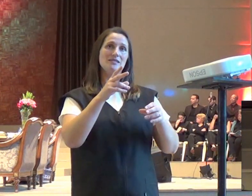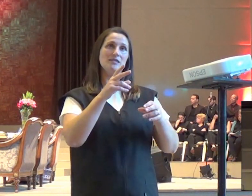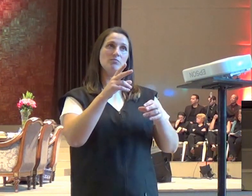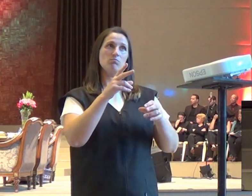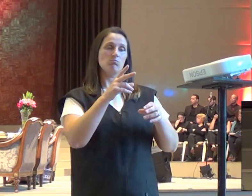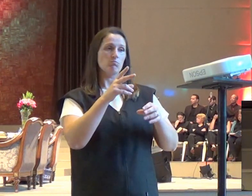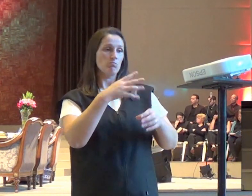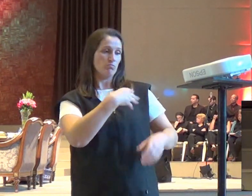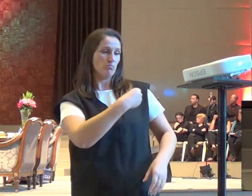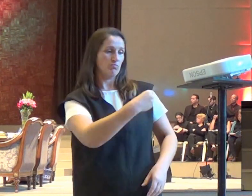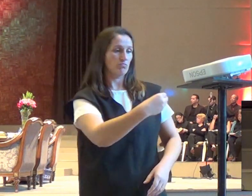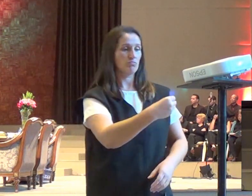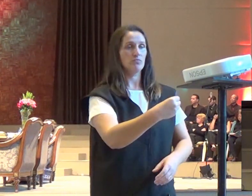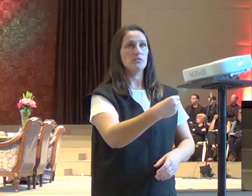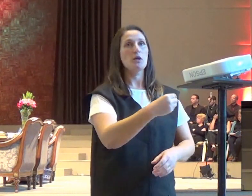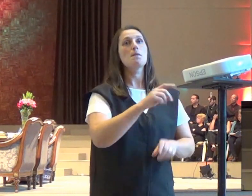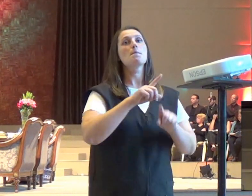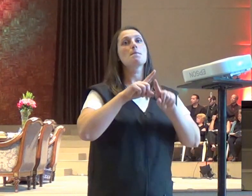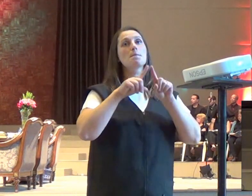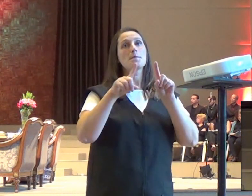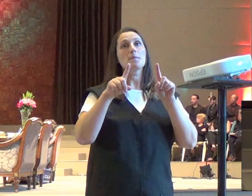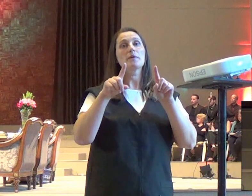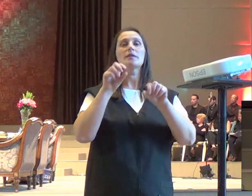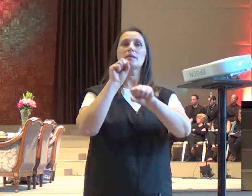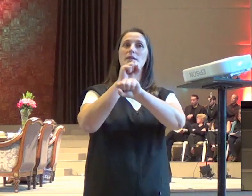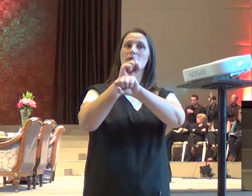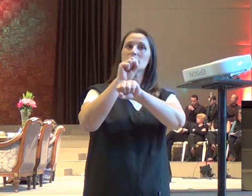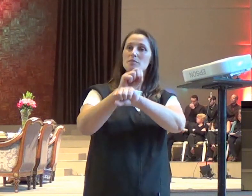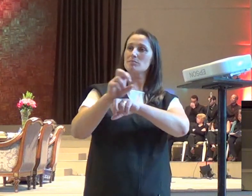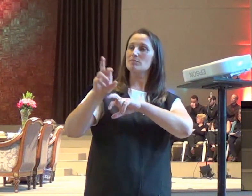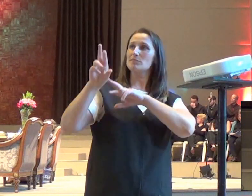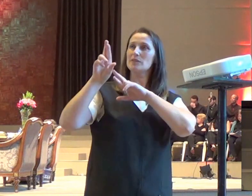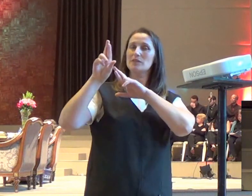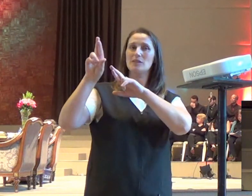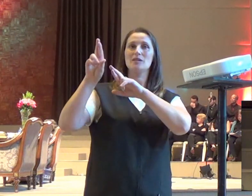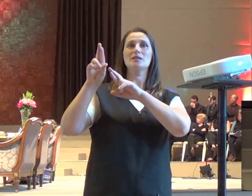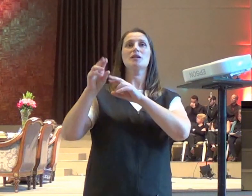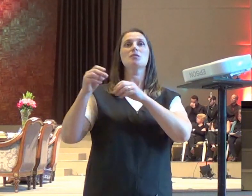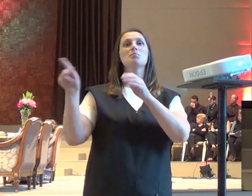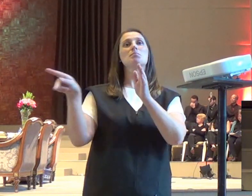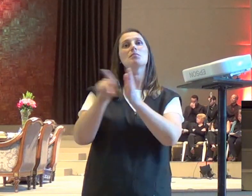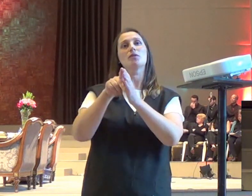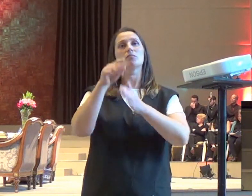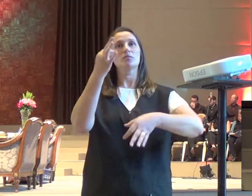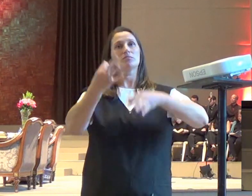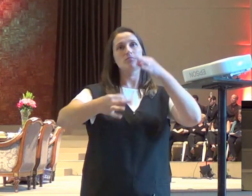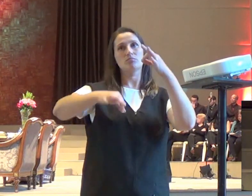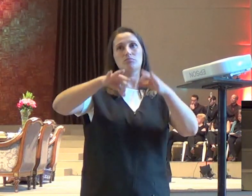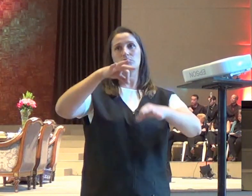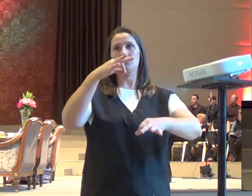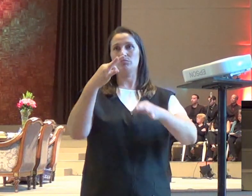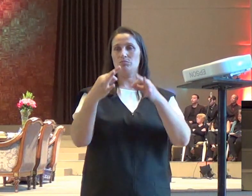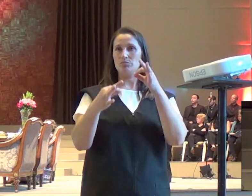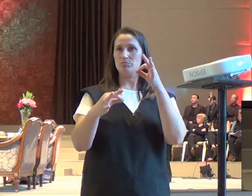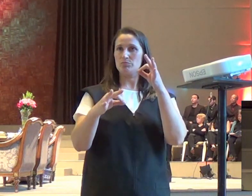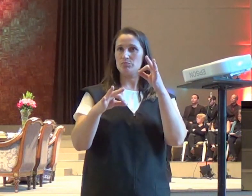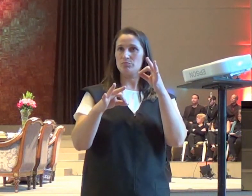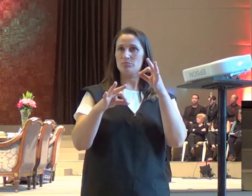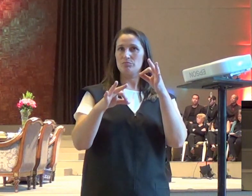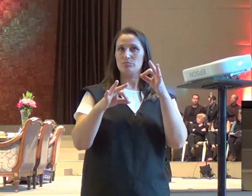depositada para o justo. A maior herança que você pode deixar para a posteridade,